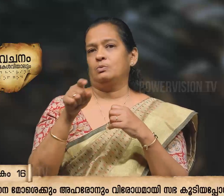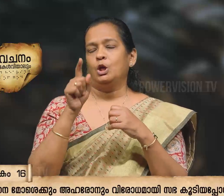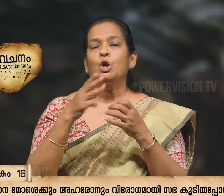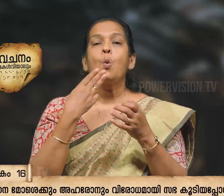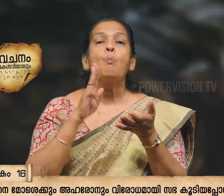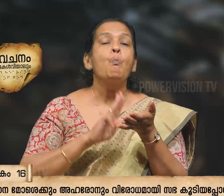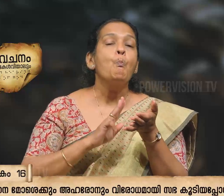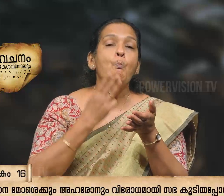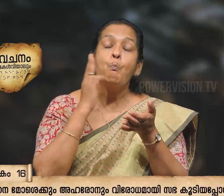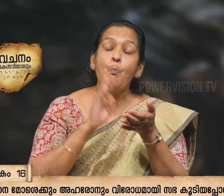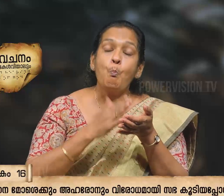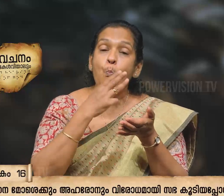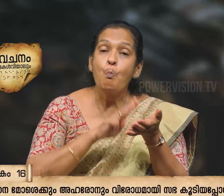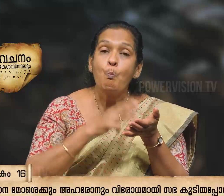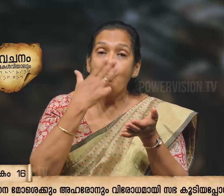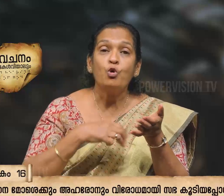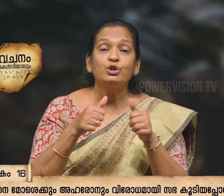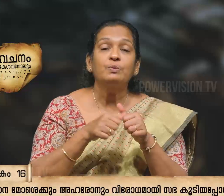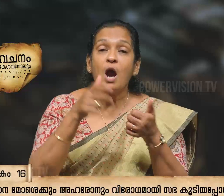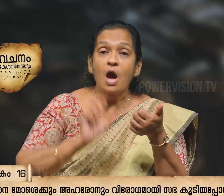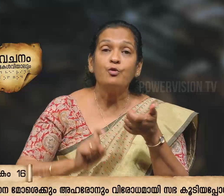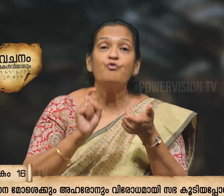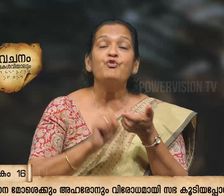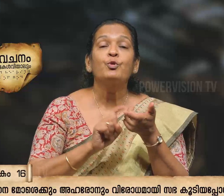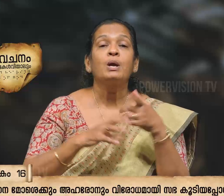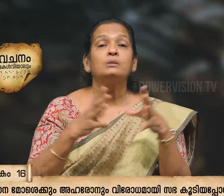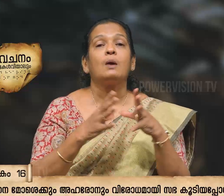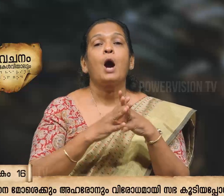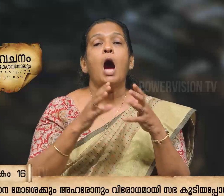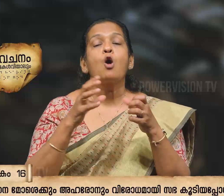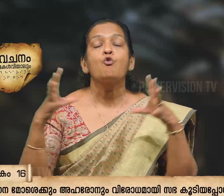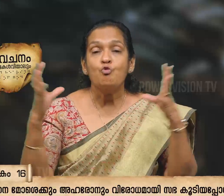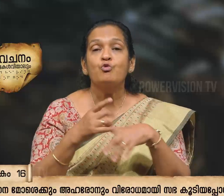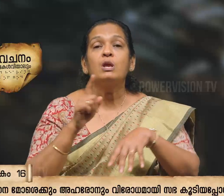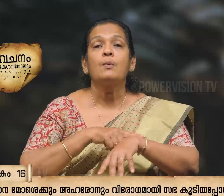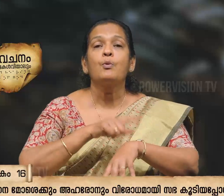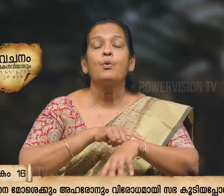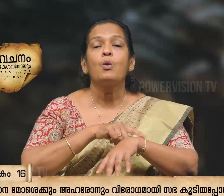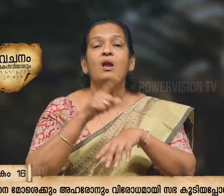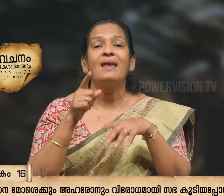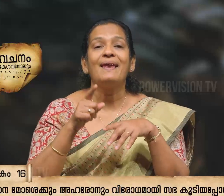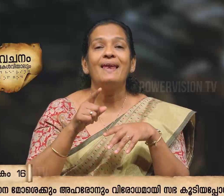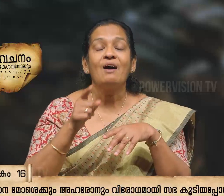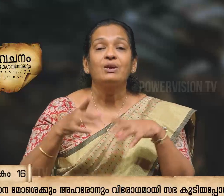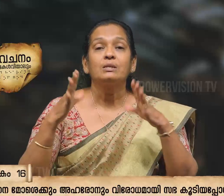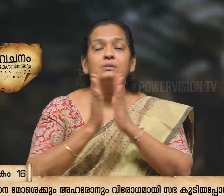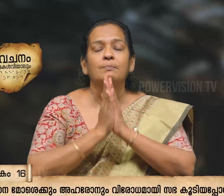ഇങ്ങനെ മോശയ്ക്കും അഹരോനും വിരോധമായി സഭ കൂടിയപ്പോൾ അവർ സമാഗമന കൂടാരത്തിന്റെ നേരെ